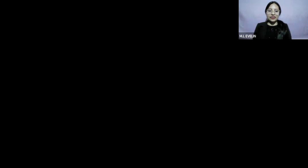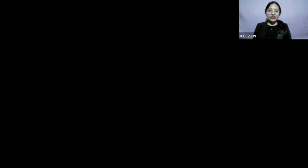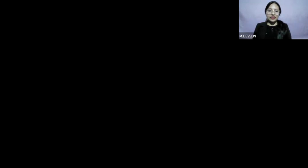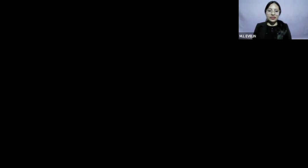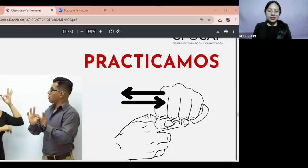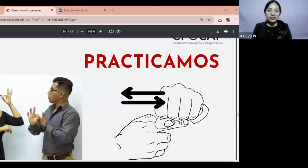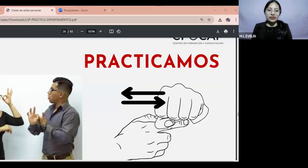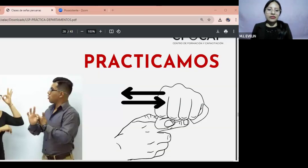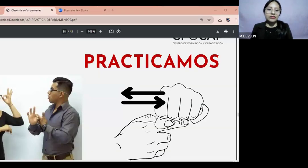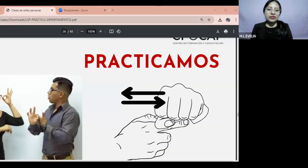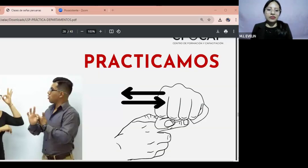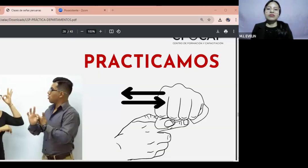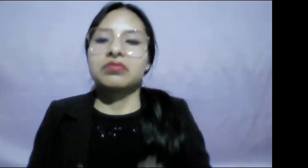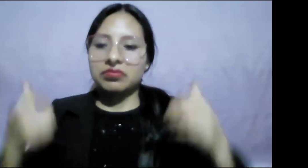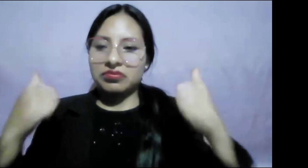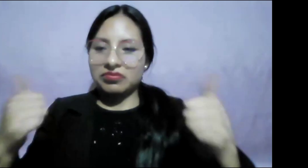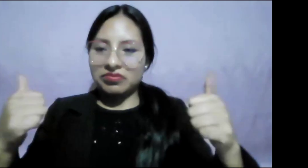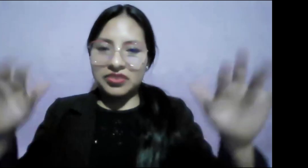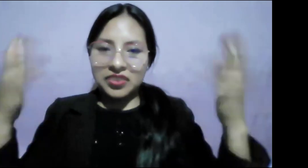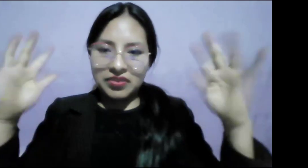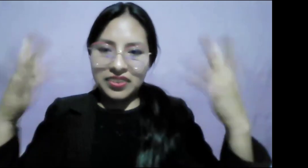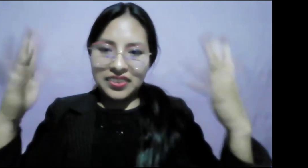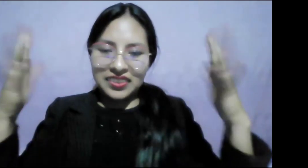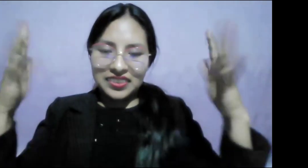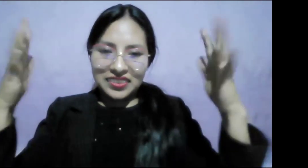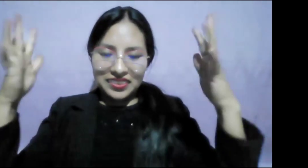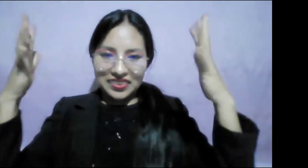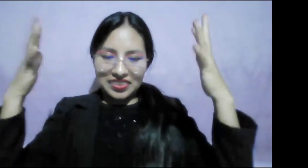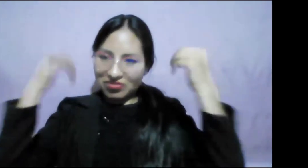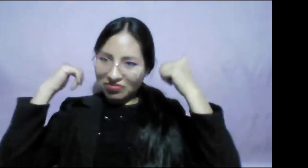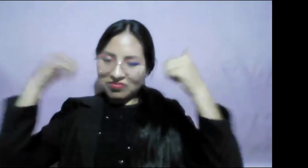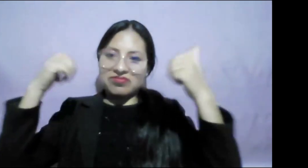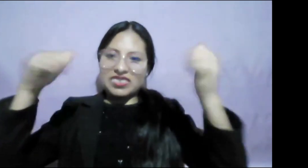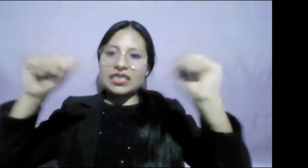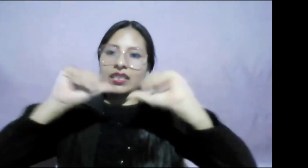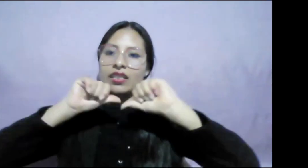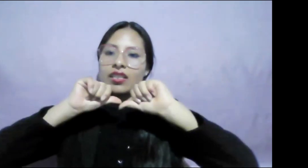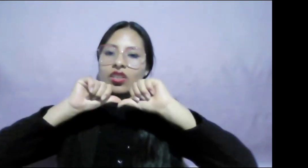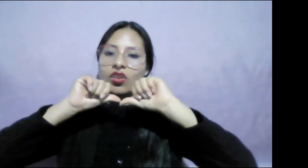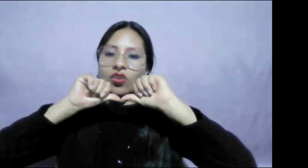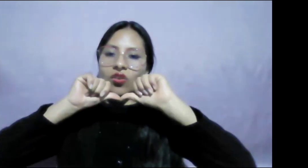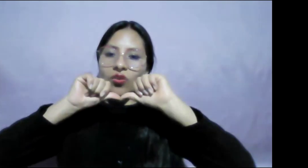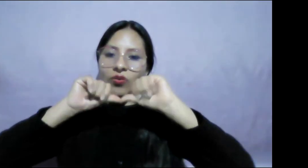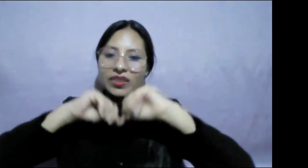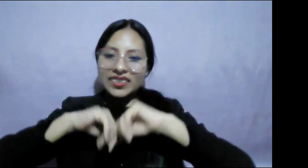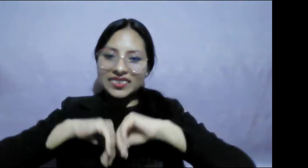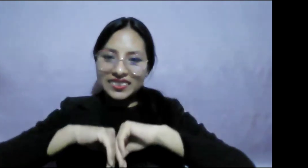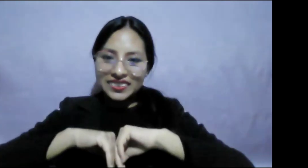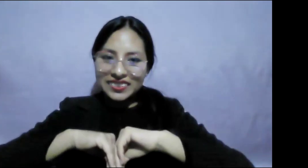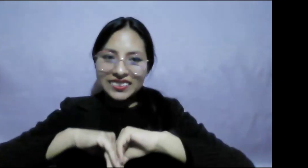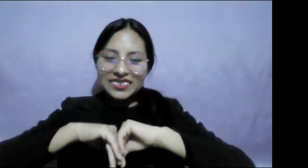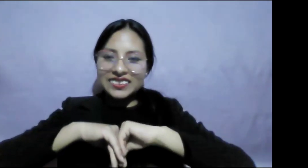bien continuamos aplauso para a todos ustedes por sus participaciones Muchísimas